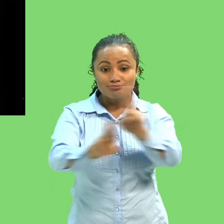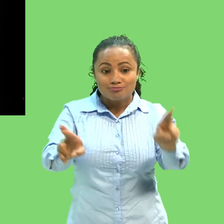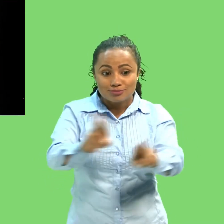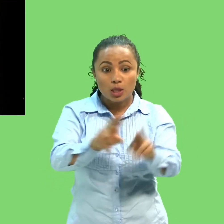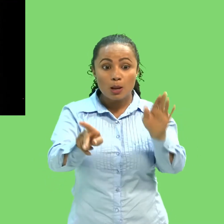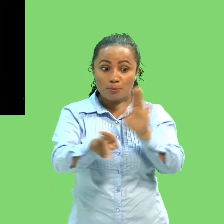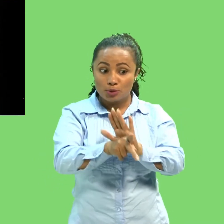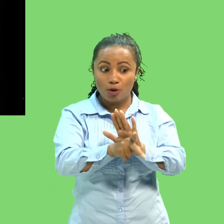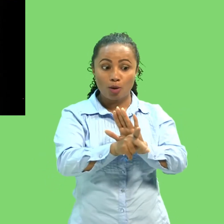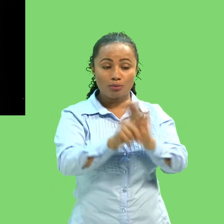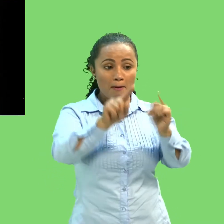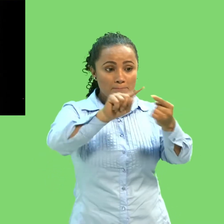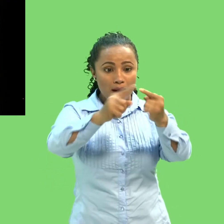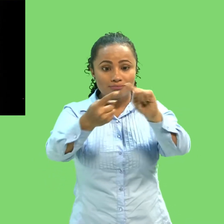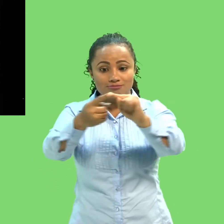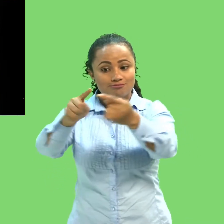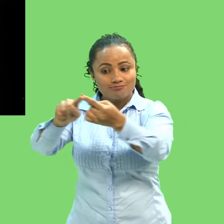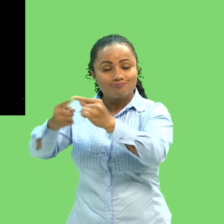entre disciplinas.